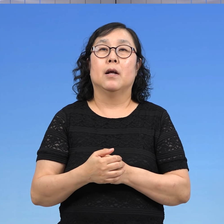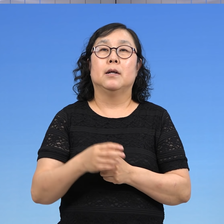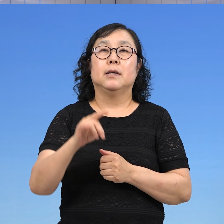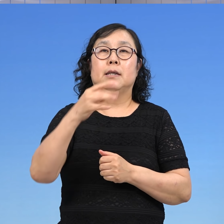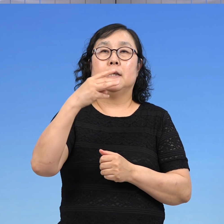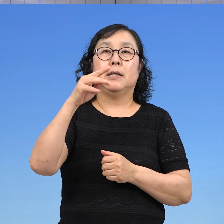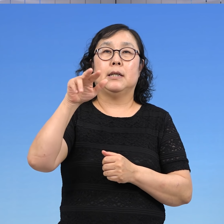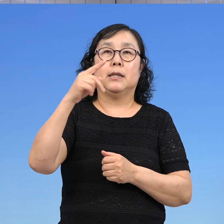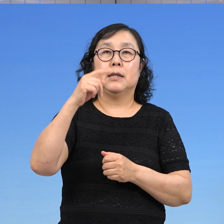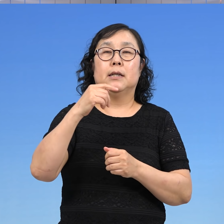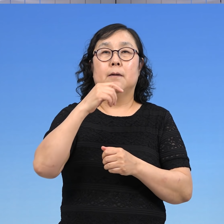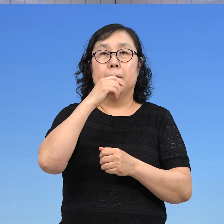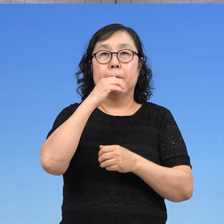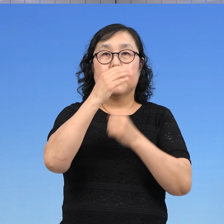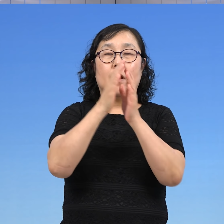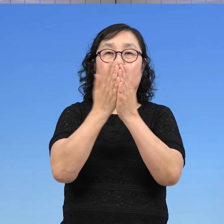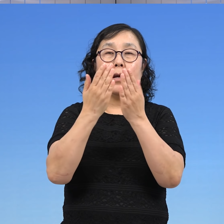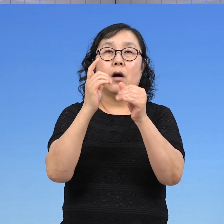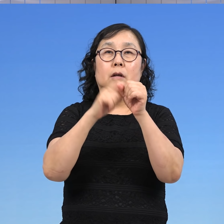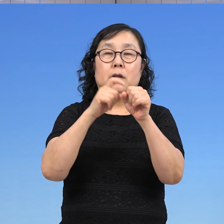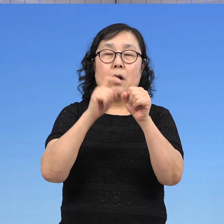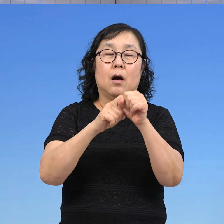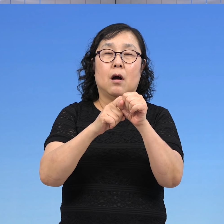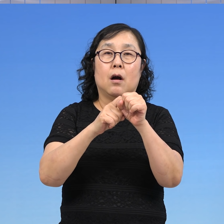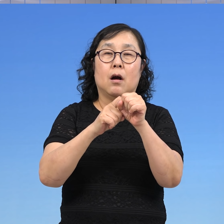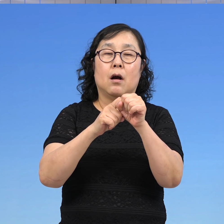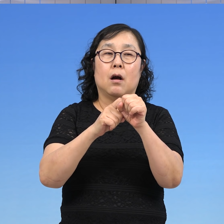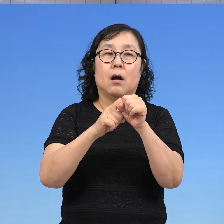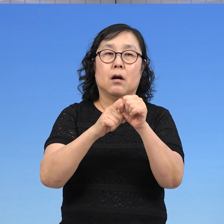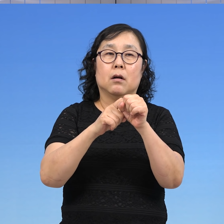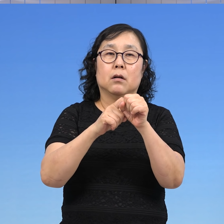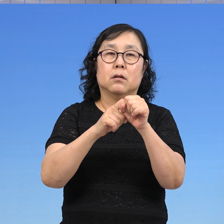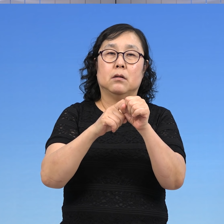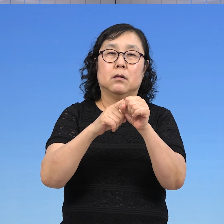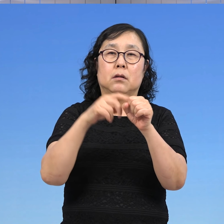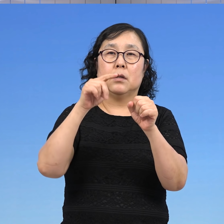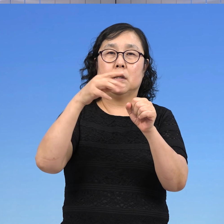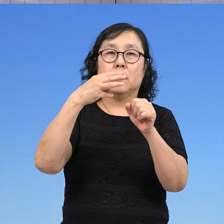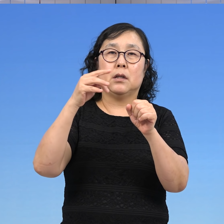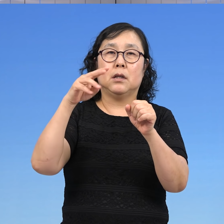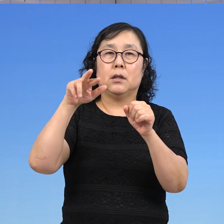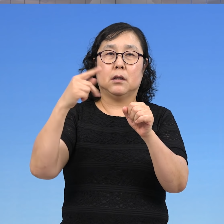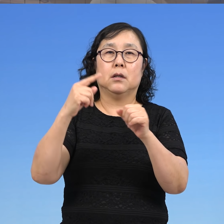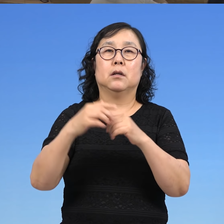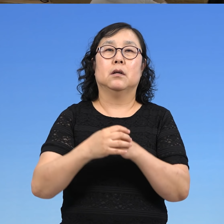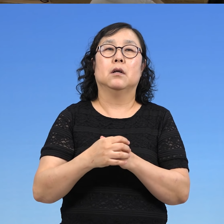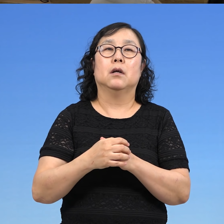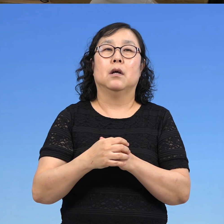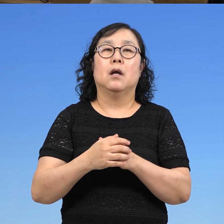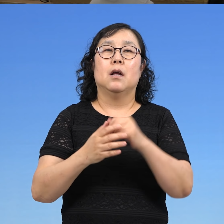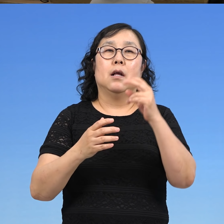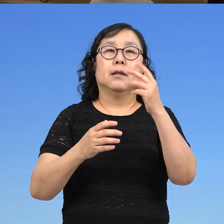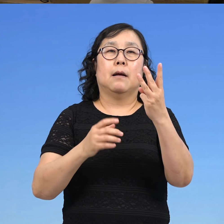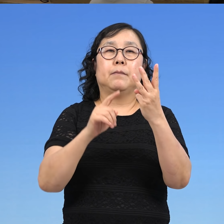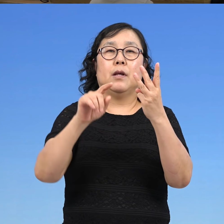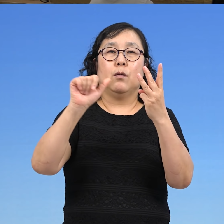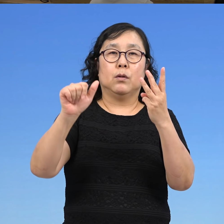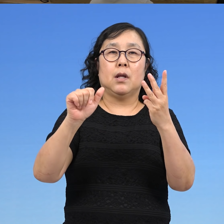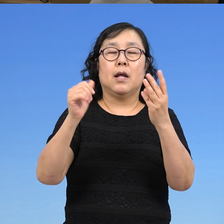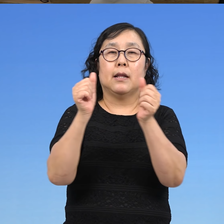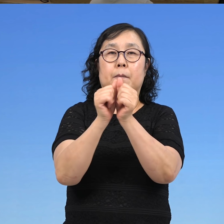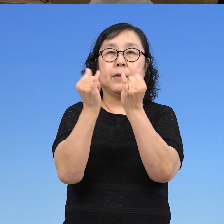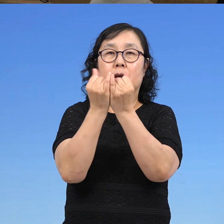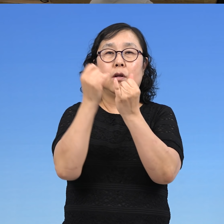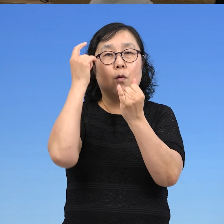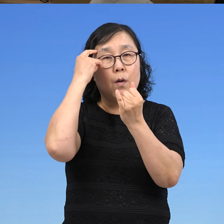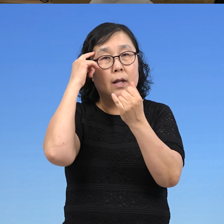시리즈 가 우리 자녀 성경적 성교육 시리즈입니다 3세부터 5세까지 남자와 여자